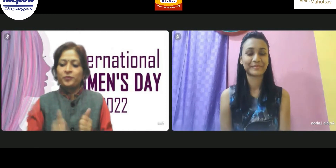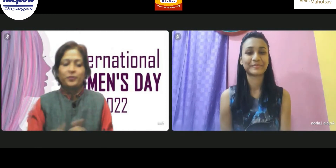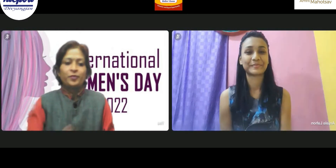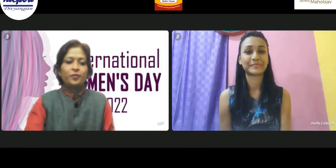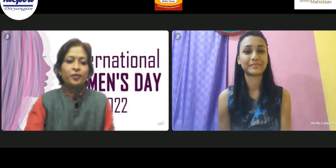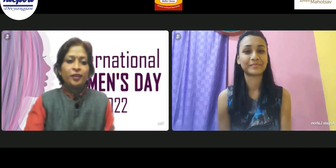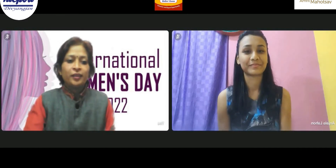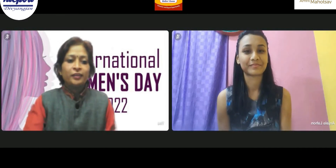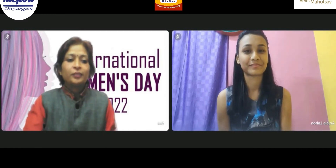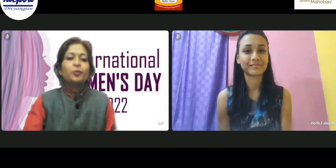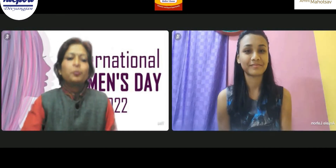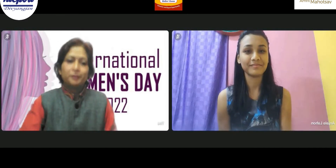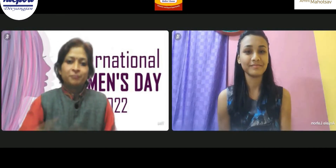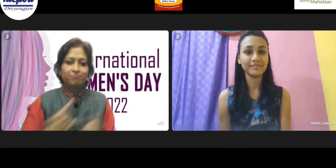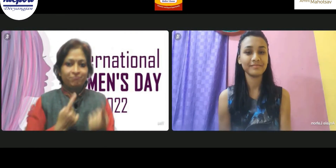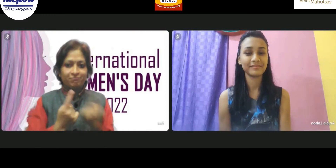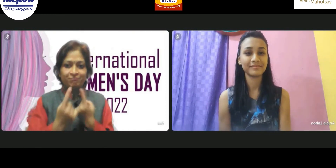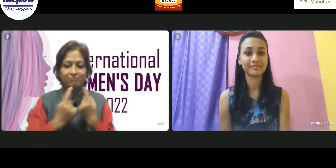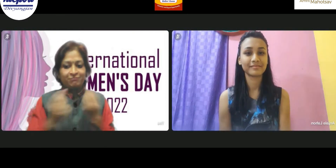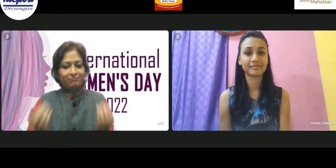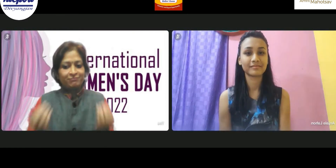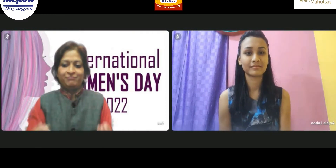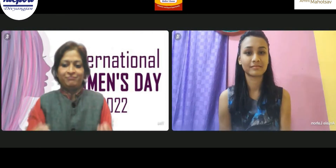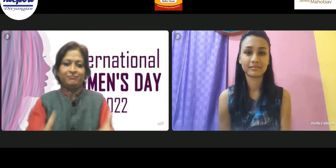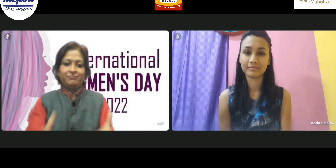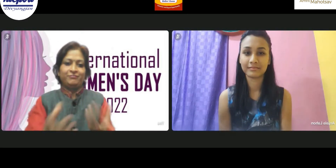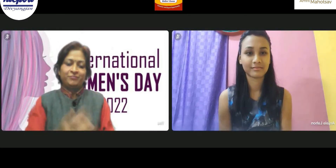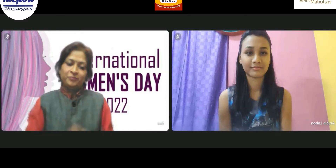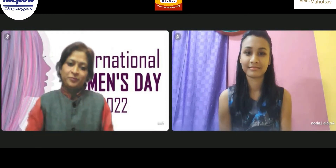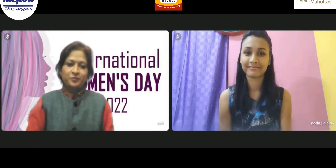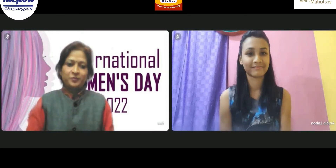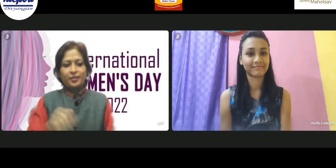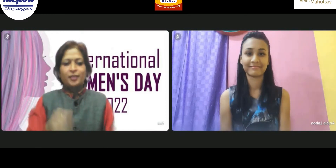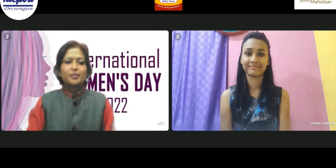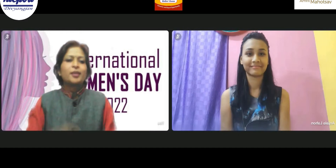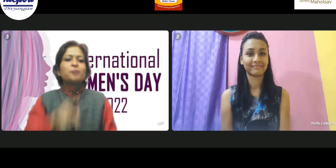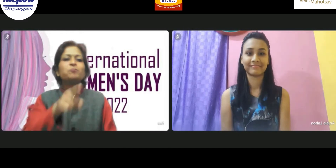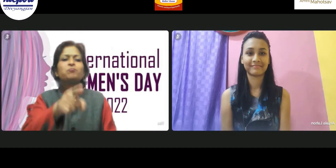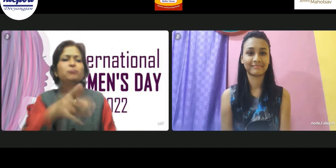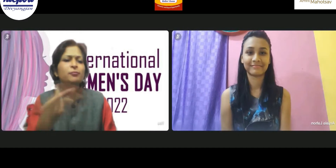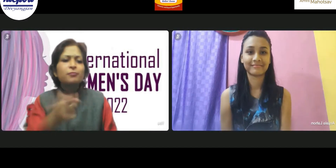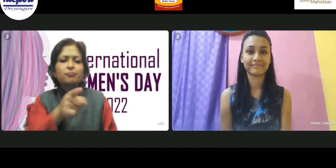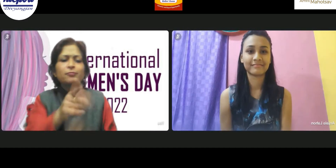सो मच। तो चलो आज की बातचीत शुरू करते हैं।